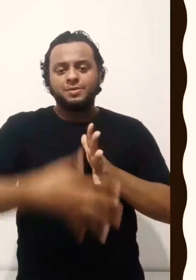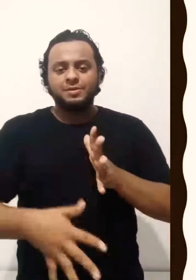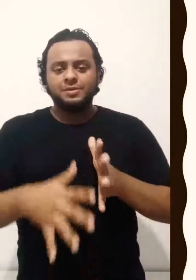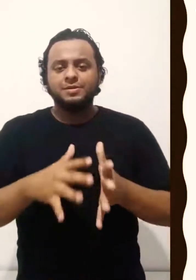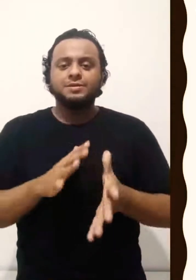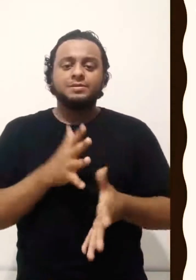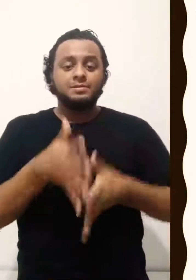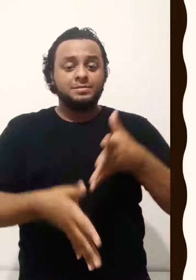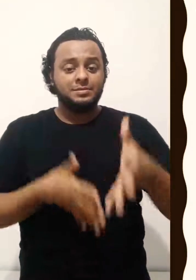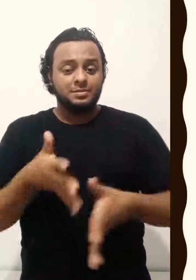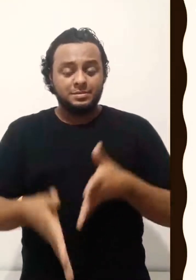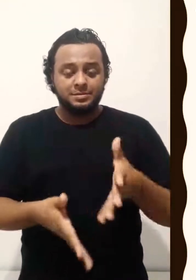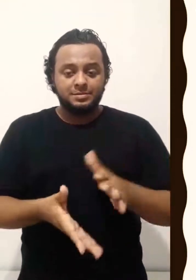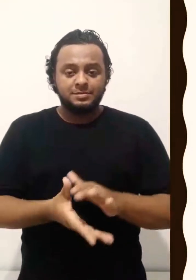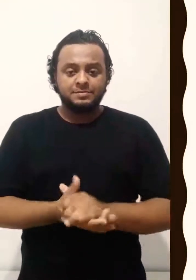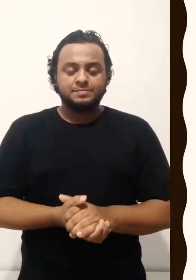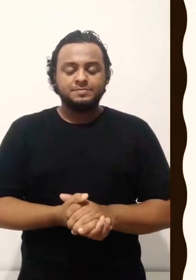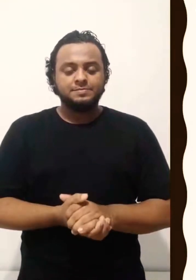língua de sinais.